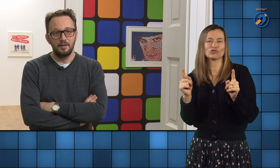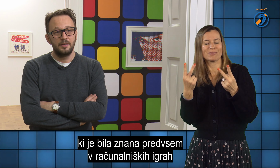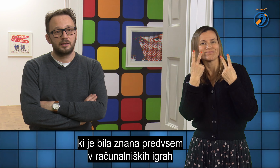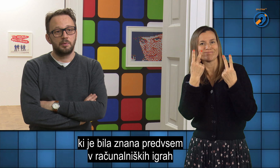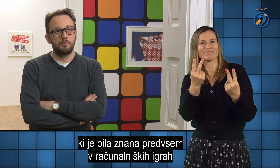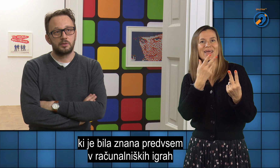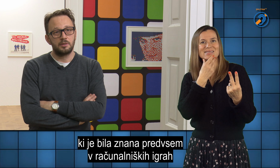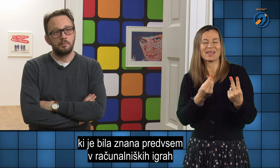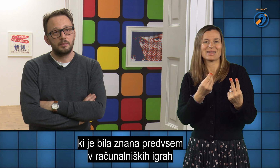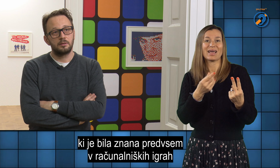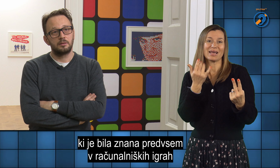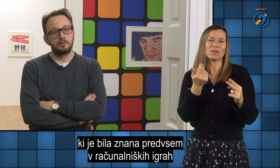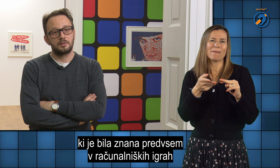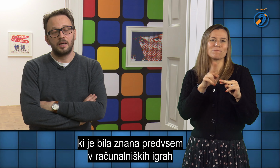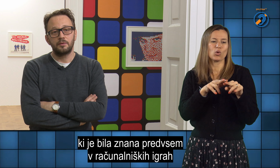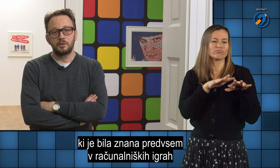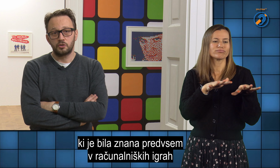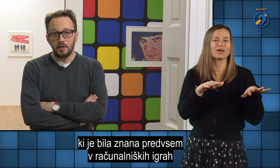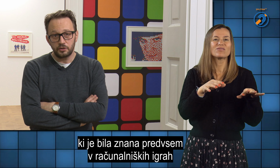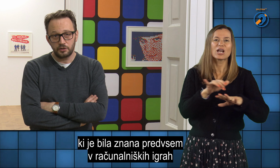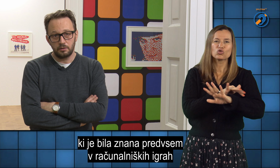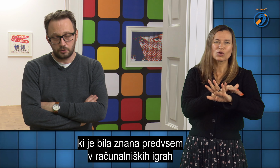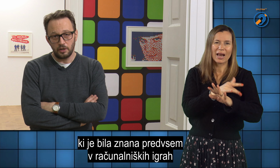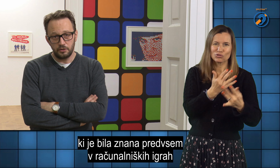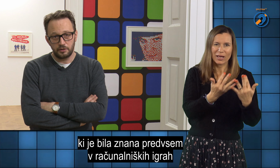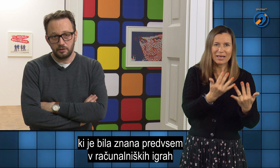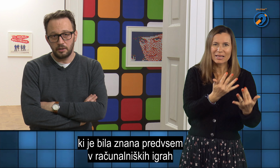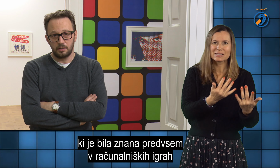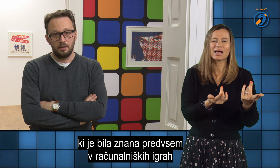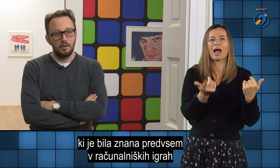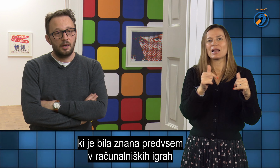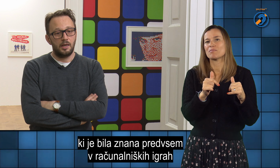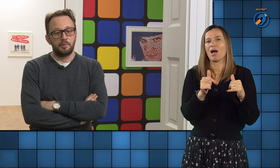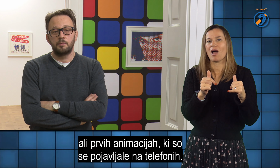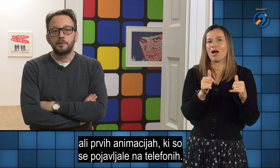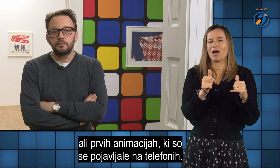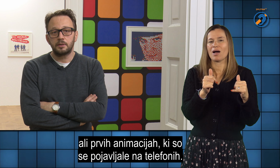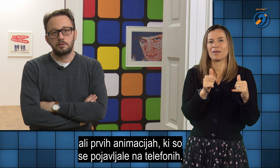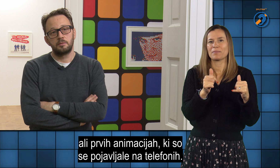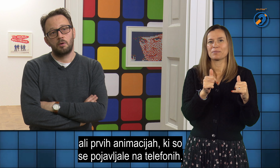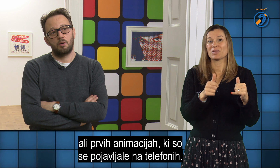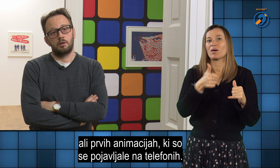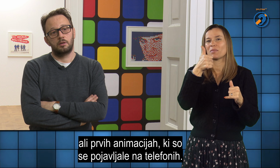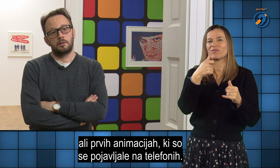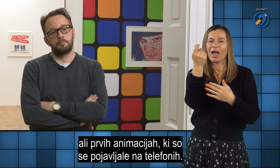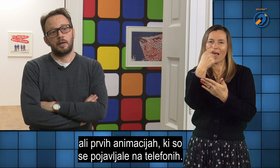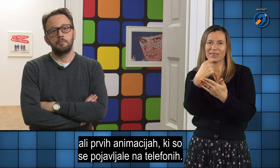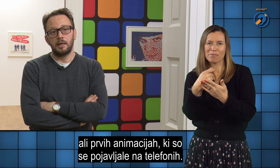estetike, ki je bila predvsem znana v računalniških igrah ali pa v prvih